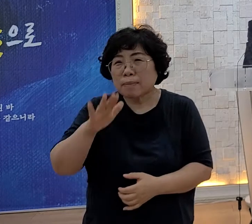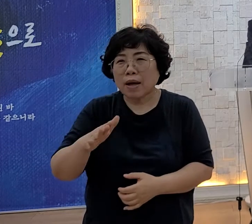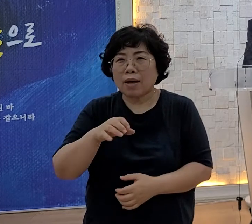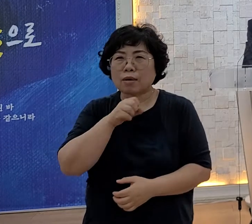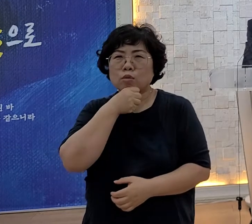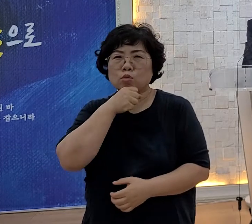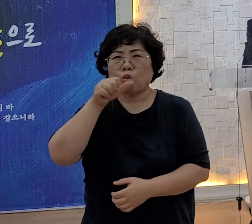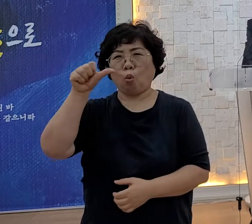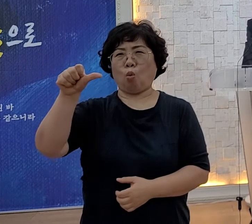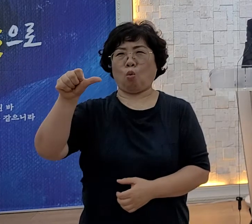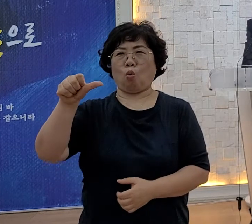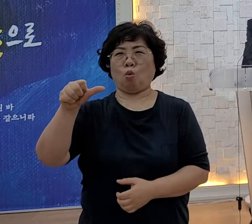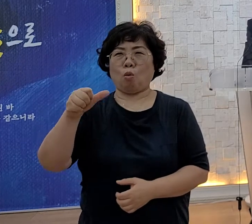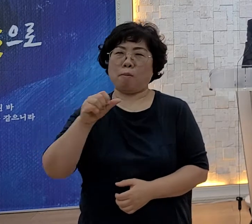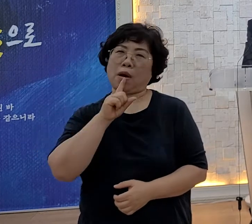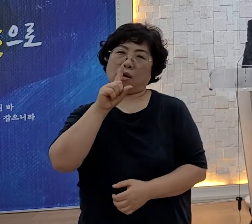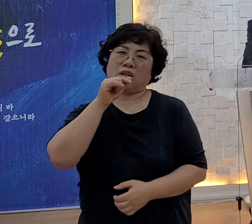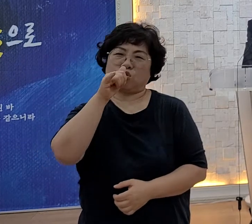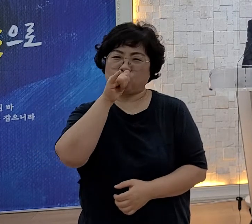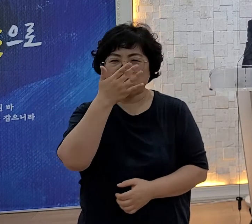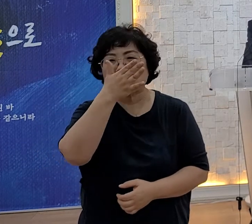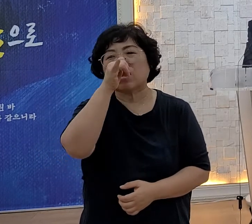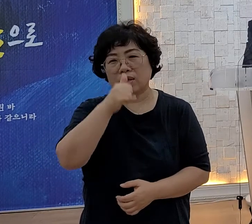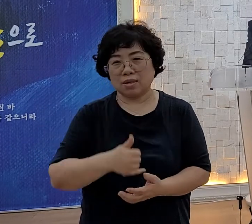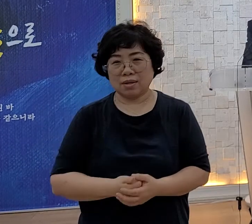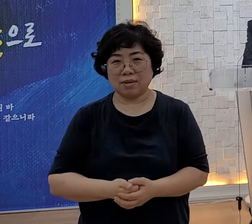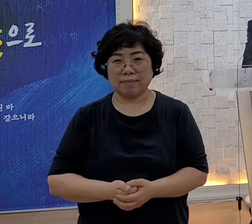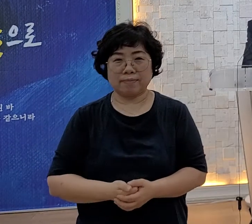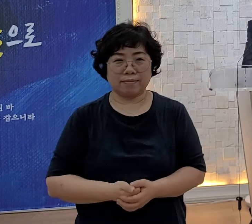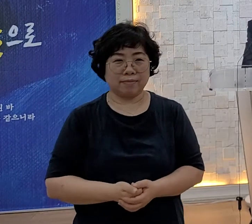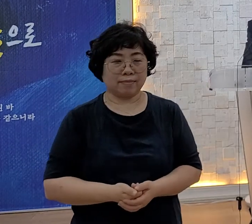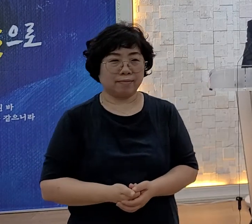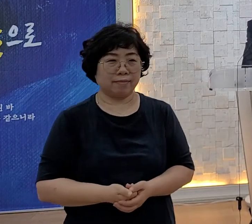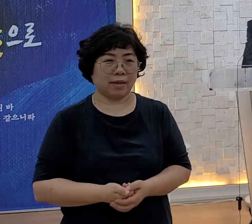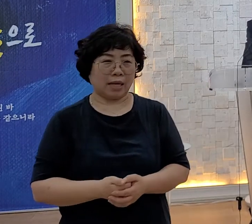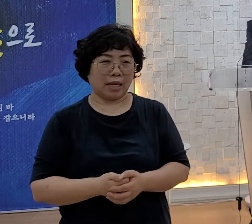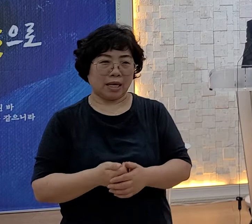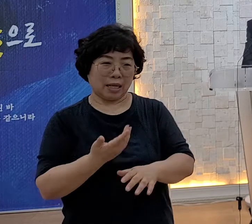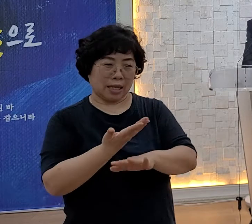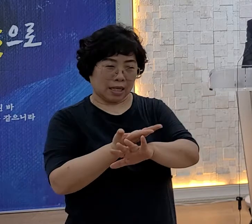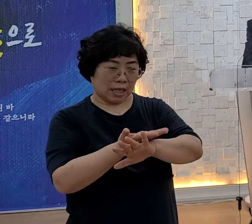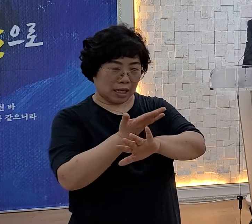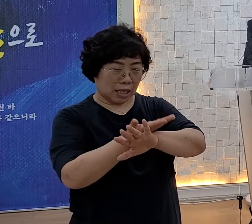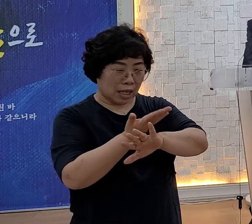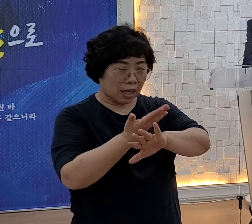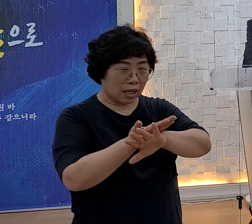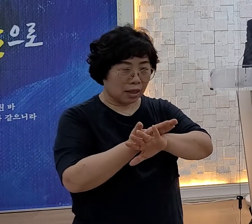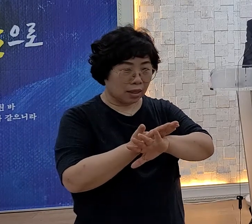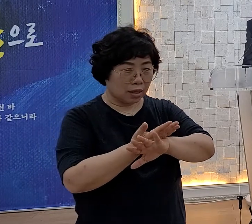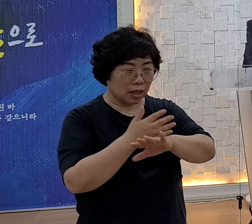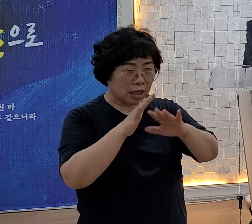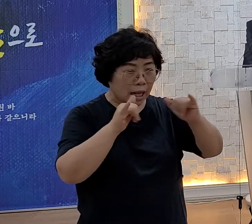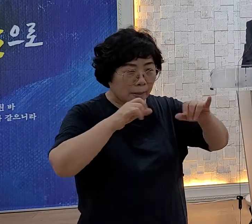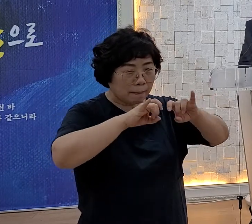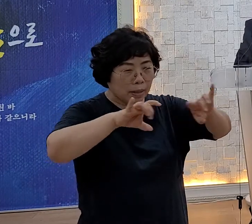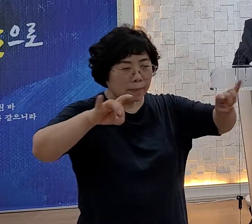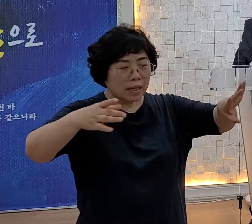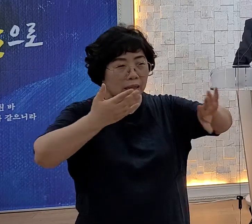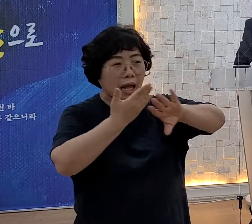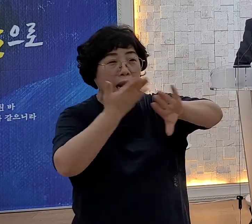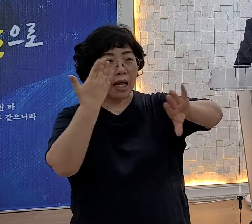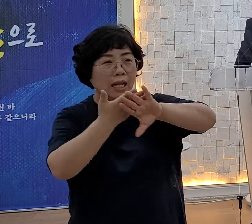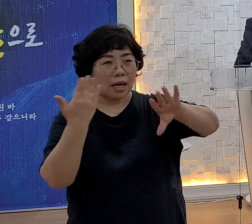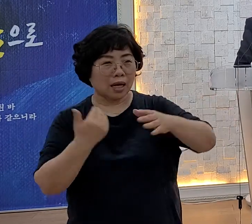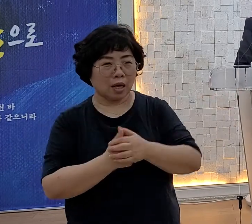평가하는 분도 아마 여기 계실 것입니다. 각자 다 다를 거예요. 여러분 한번 냉정하게 자기의 점수를